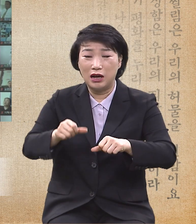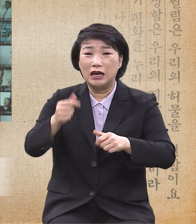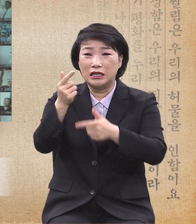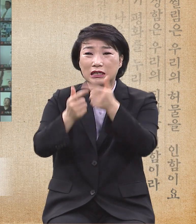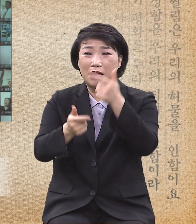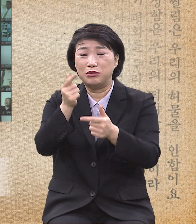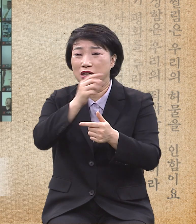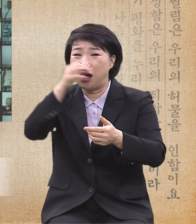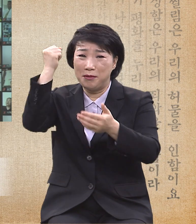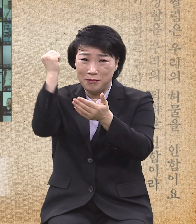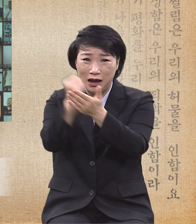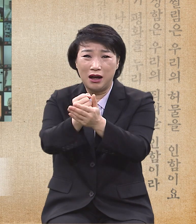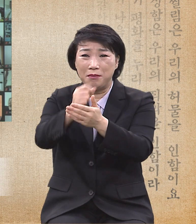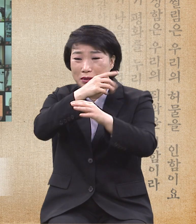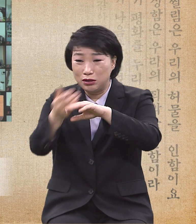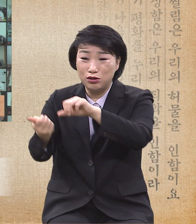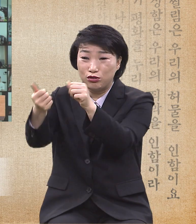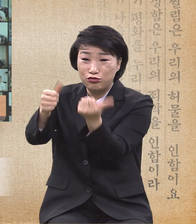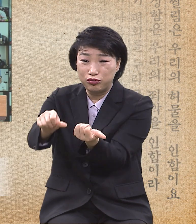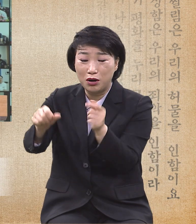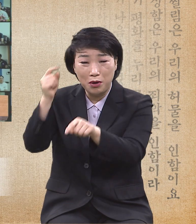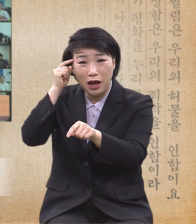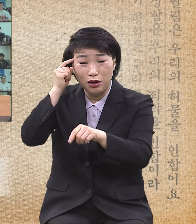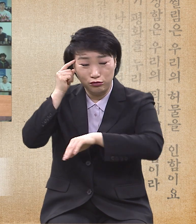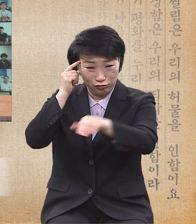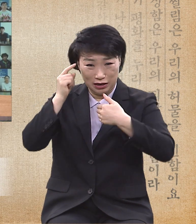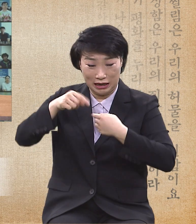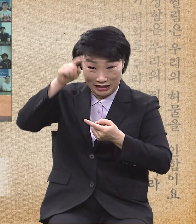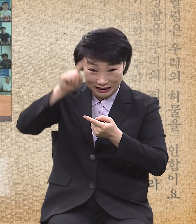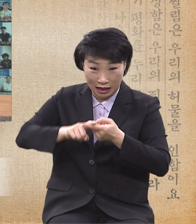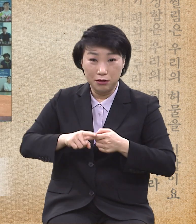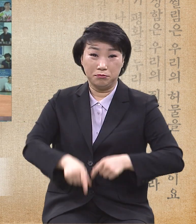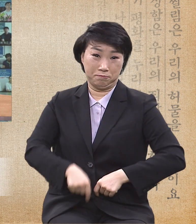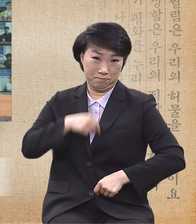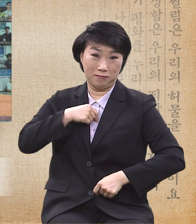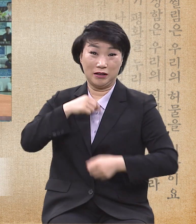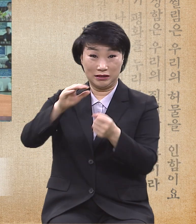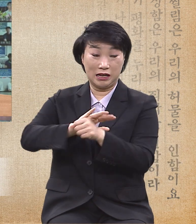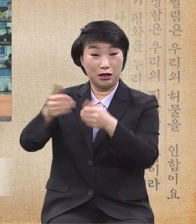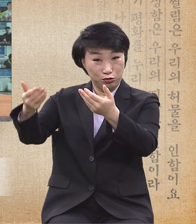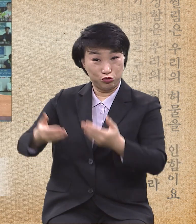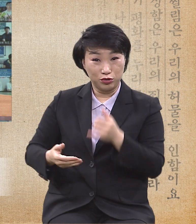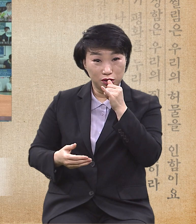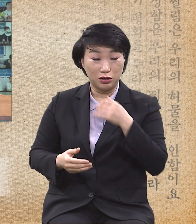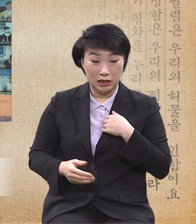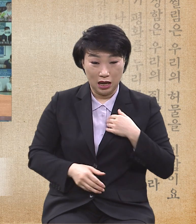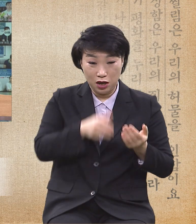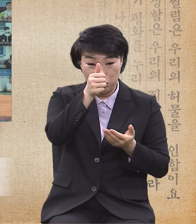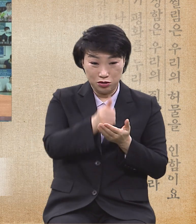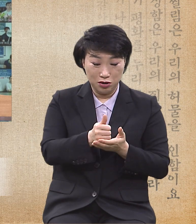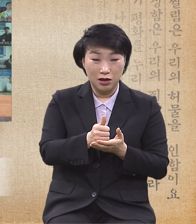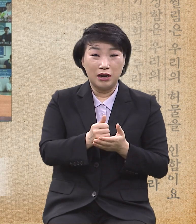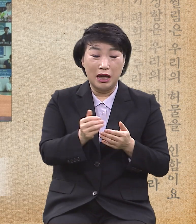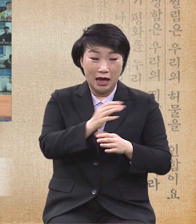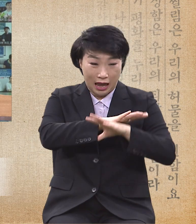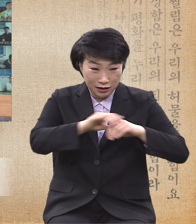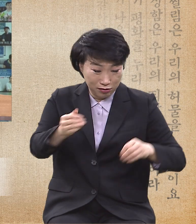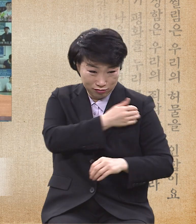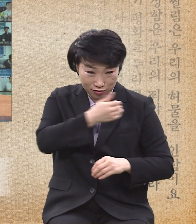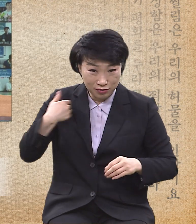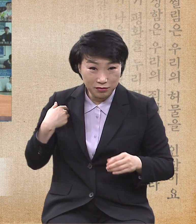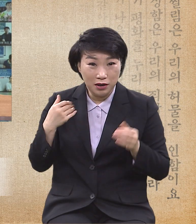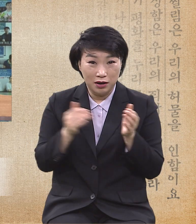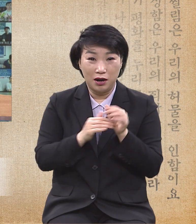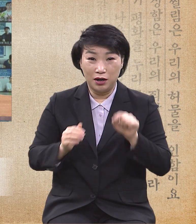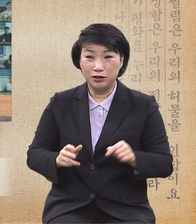흘려 죽으신 것은 아주 우리에게 정직한 사랑이다 이 말이요. 내 죄를 충분히 해결할 수